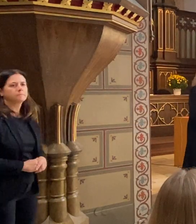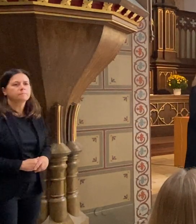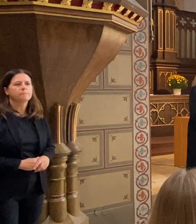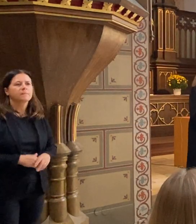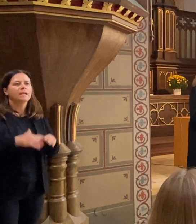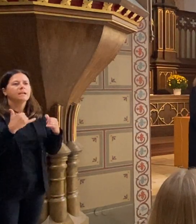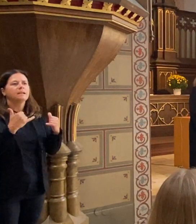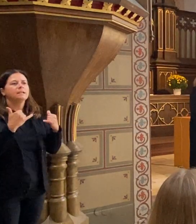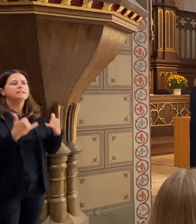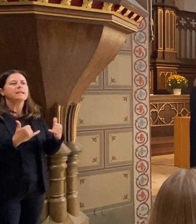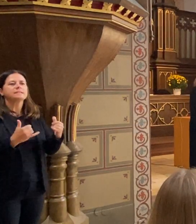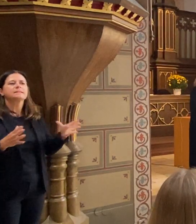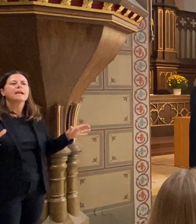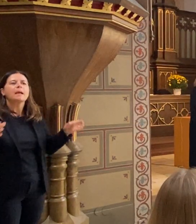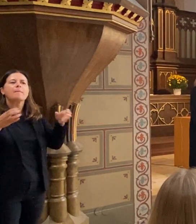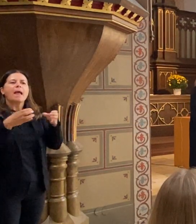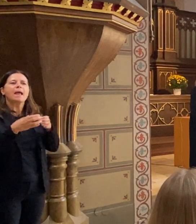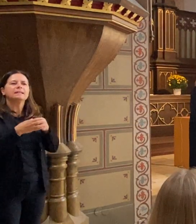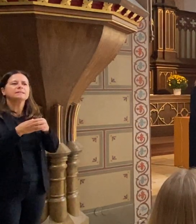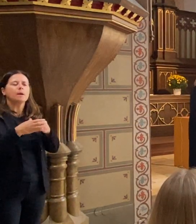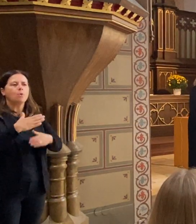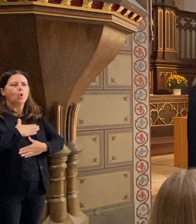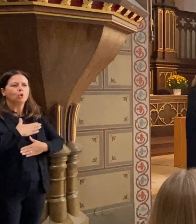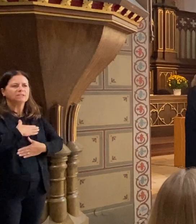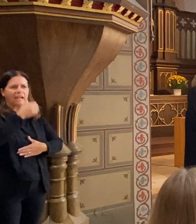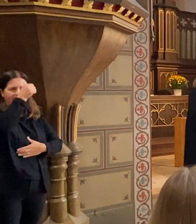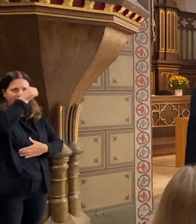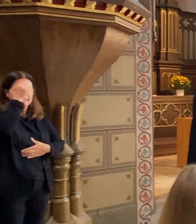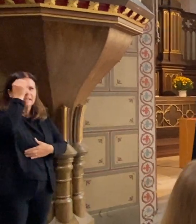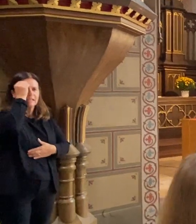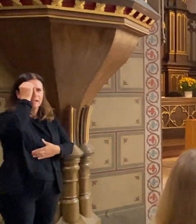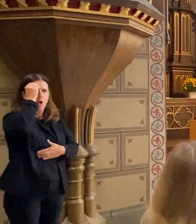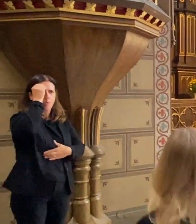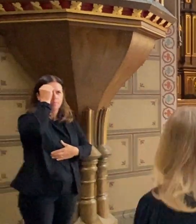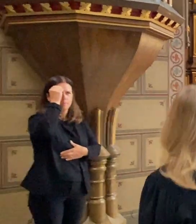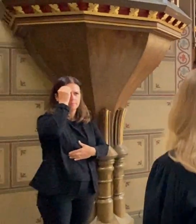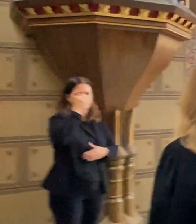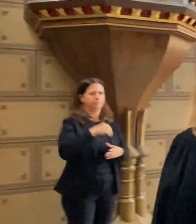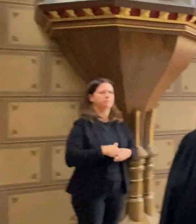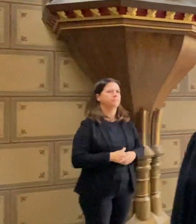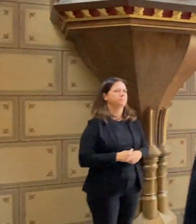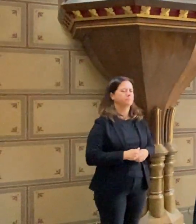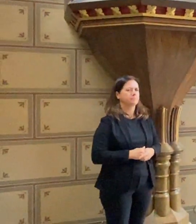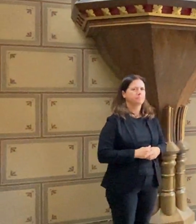Lasst uns nun gemeinsam unseren christlichen Glauben bekennen.